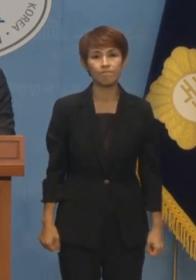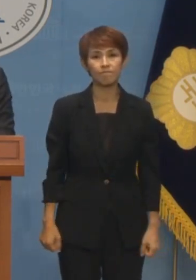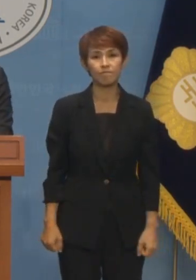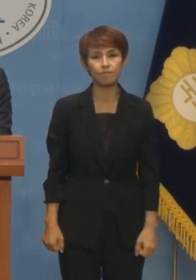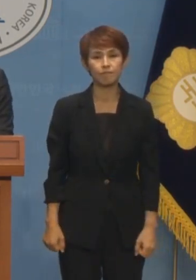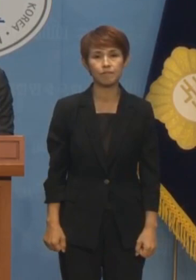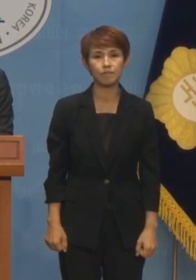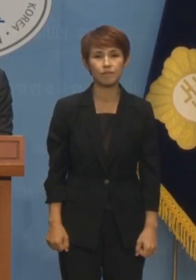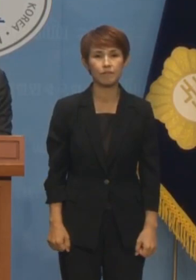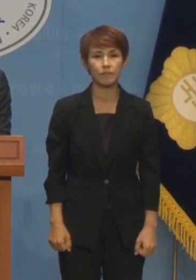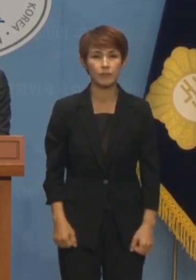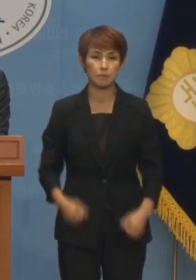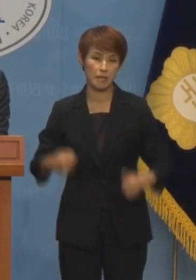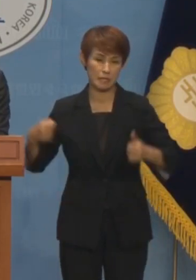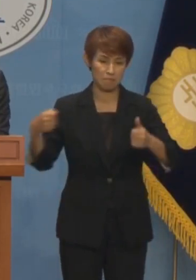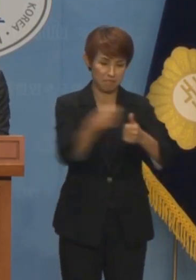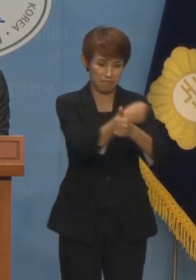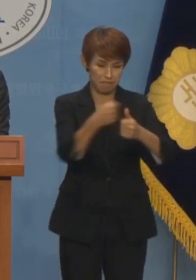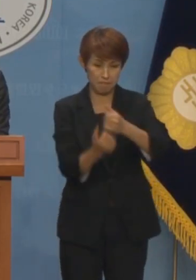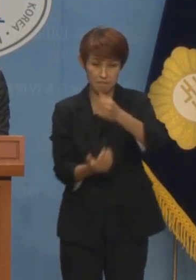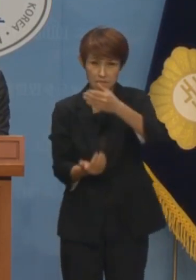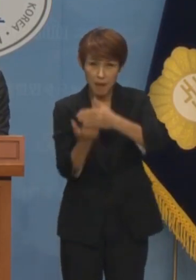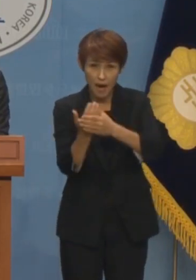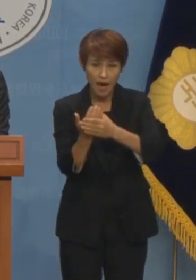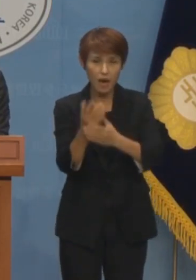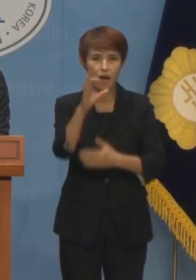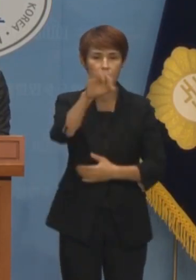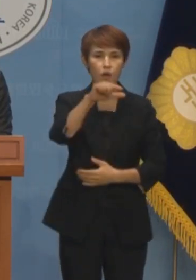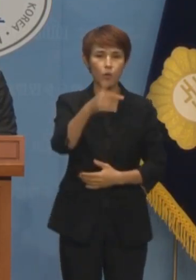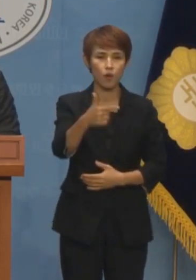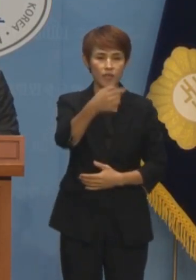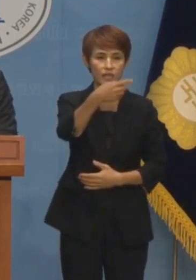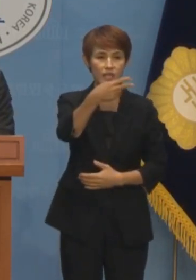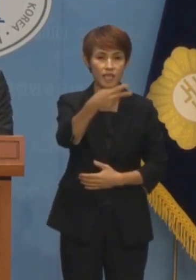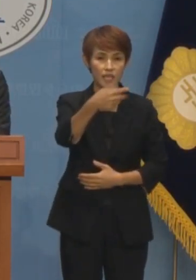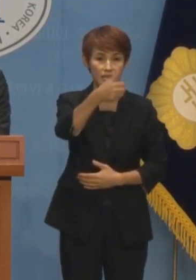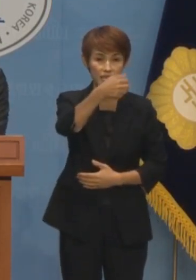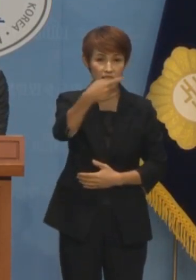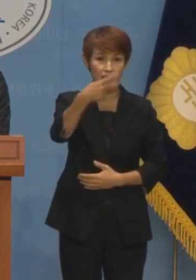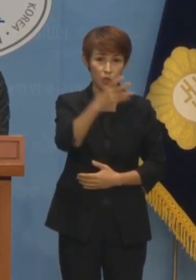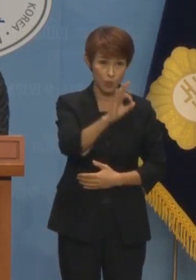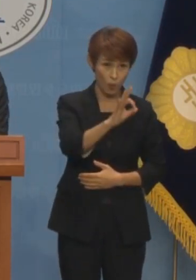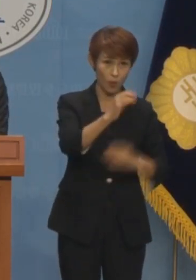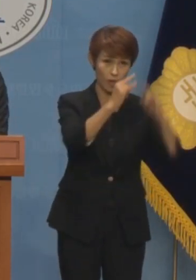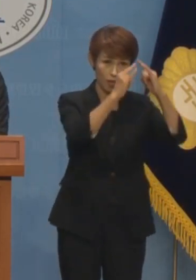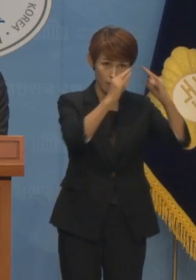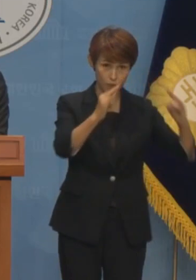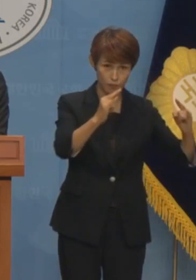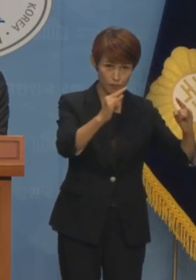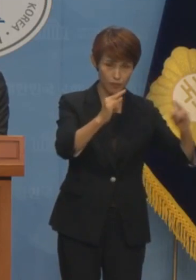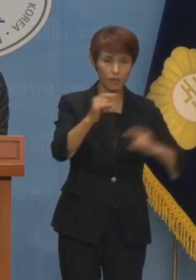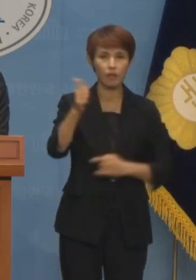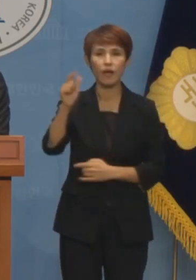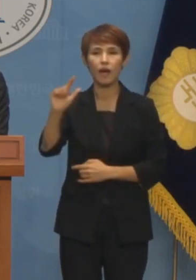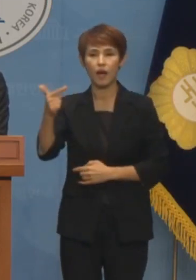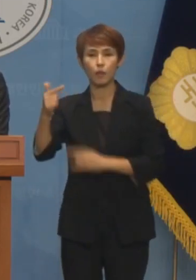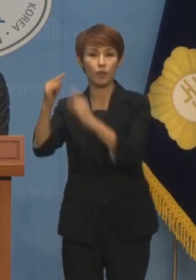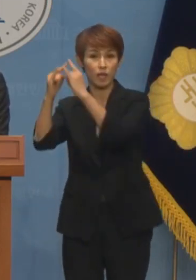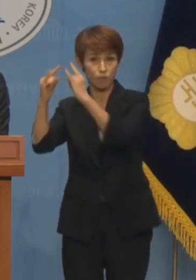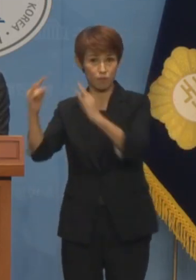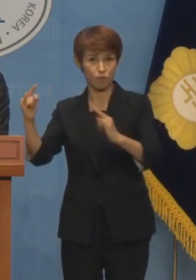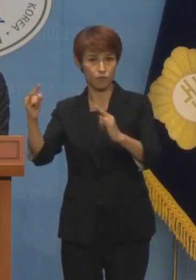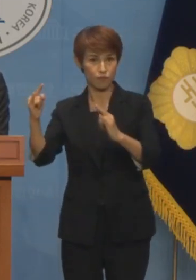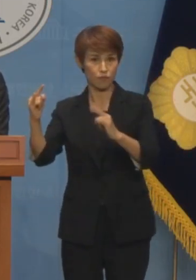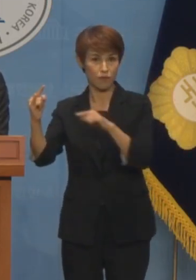이번 폭력 사태는 원희룡 캠프에게 한동훈 캠프 측에서 올가미를